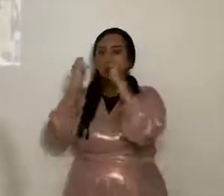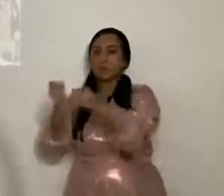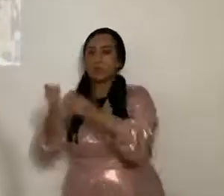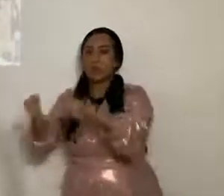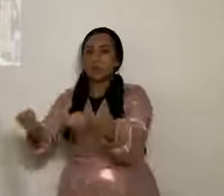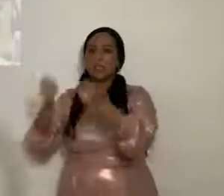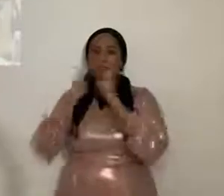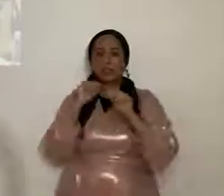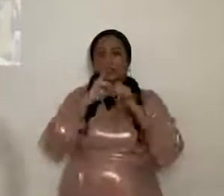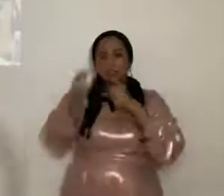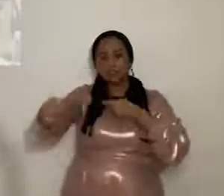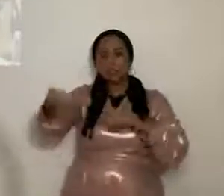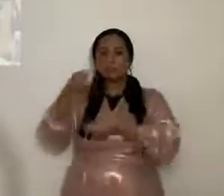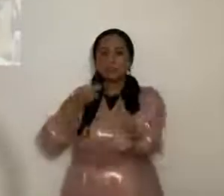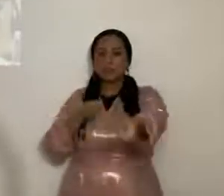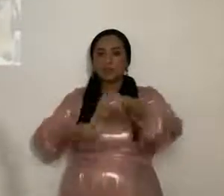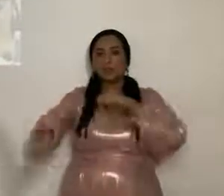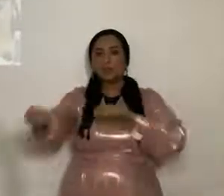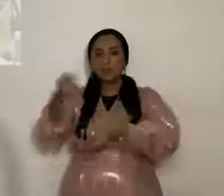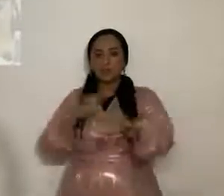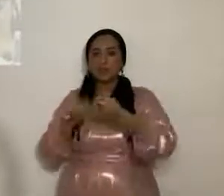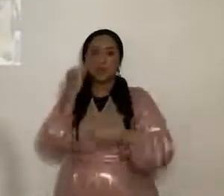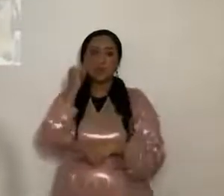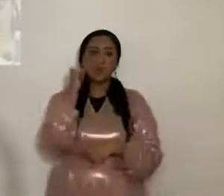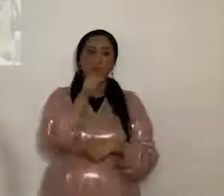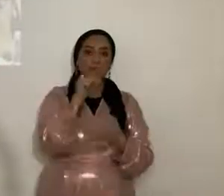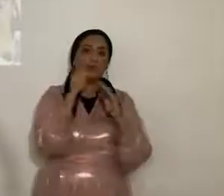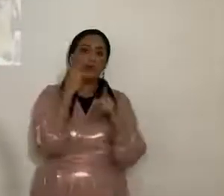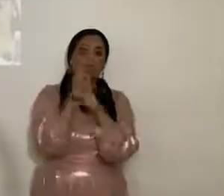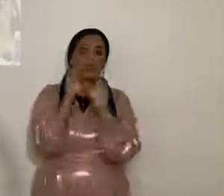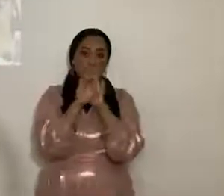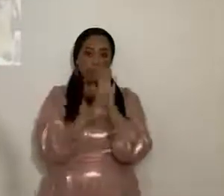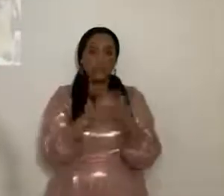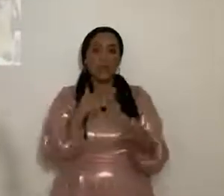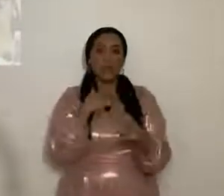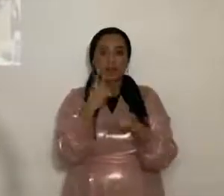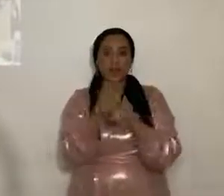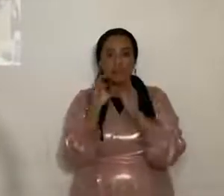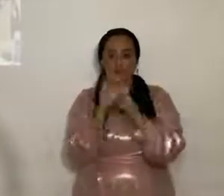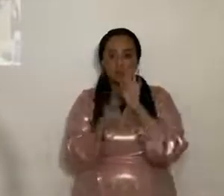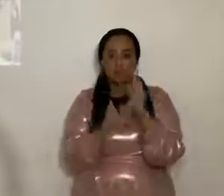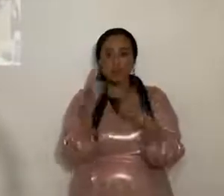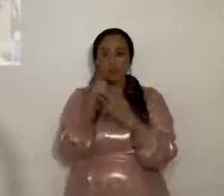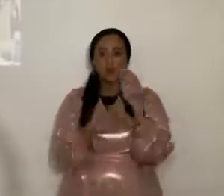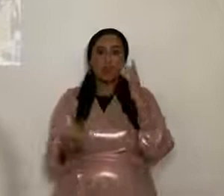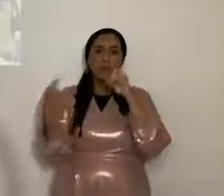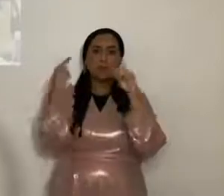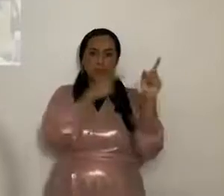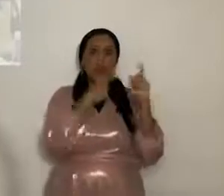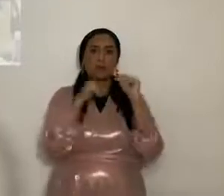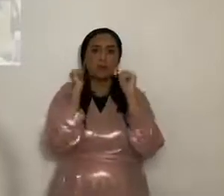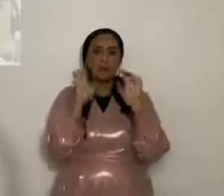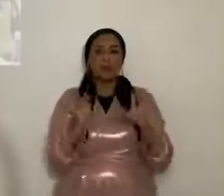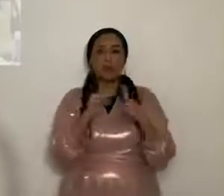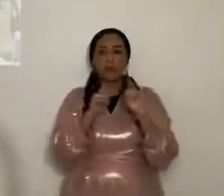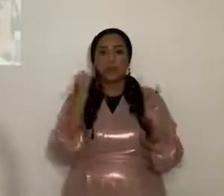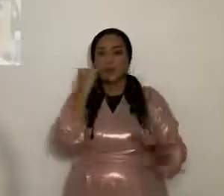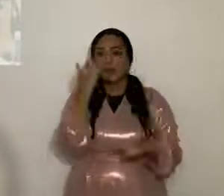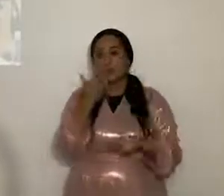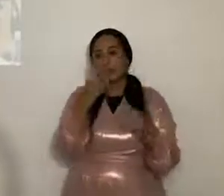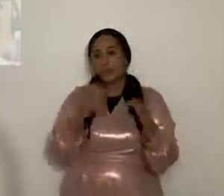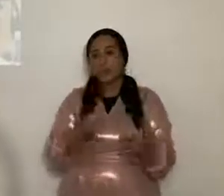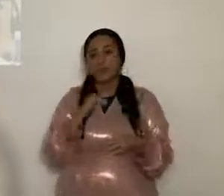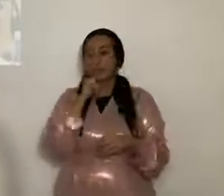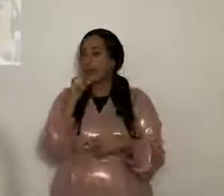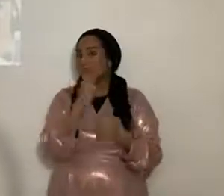Y si tú guardas los mandamientos y yo guardo los mandamientos, ¿cuál será la consecuencia? Bendición. Pero si tú decides no